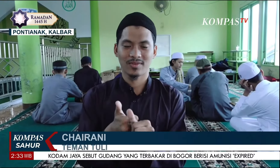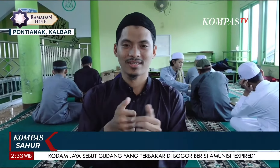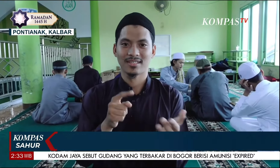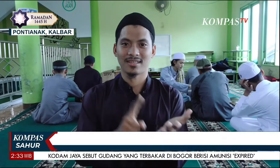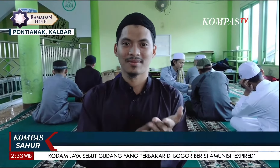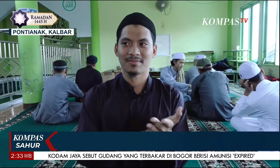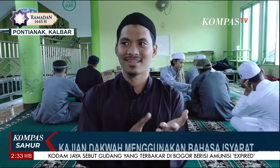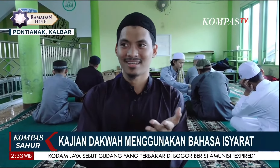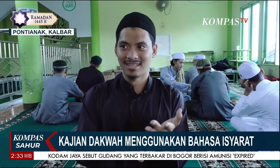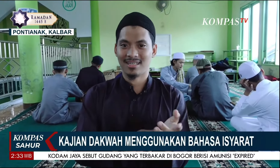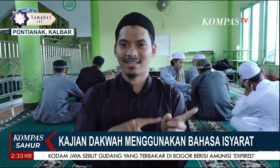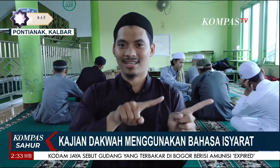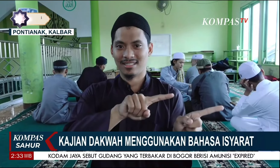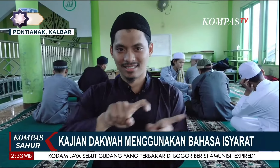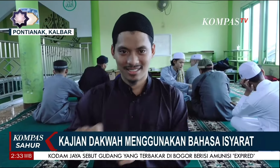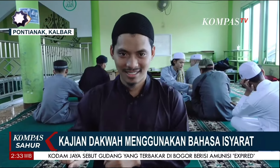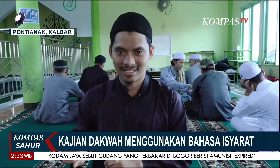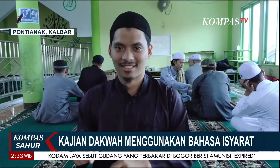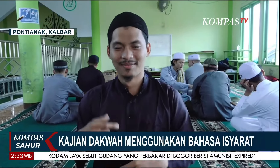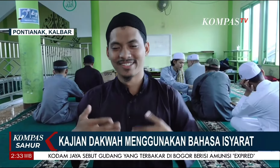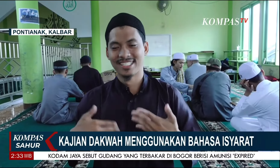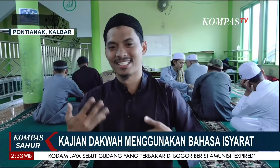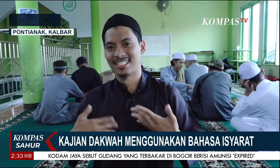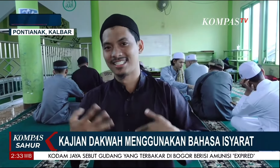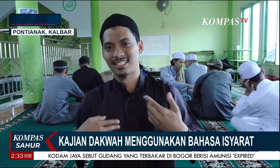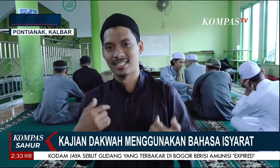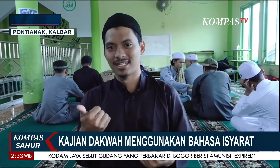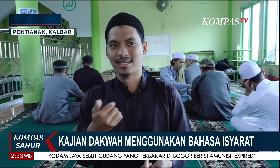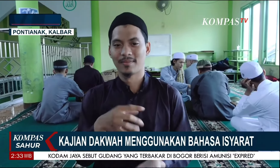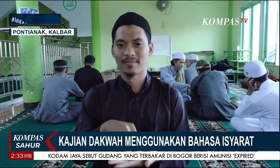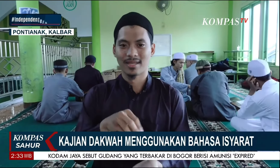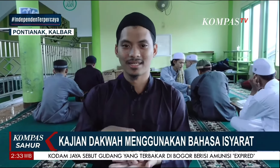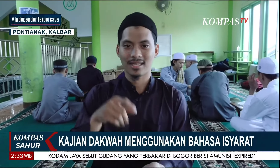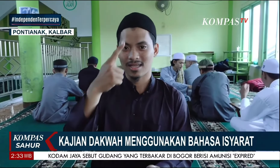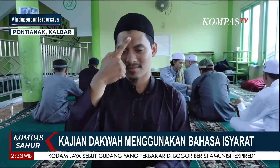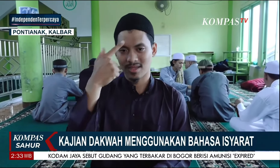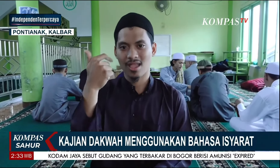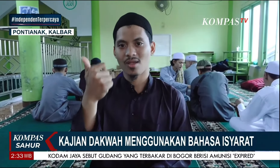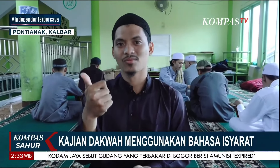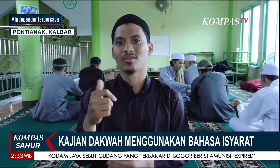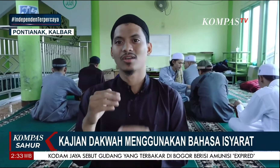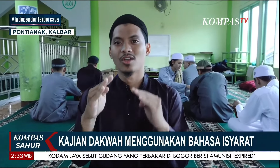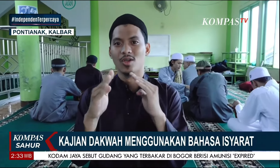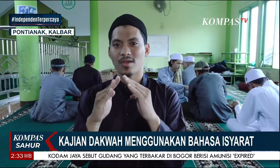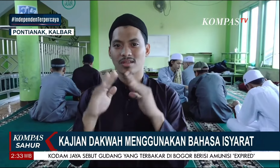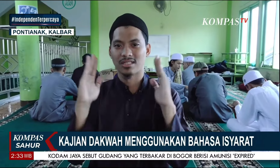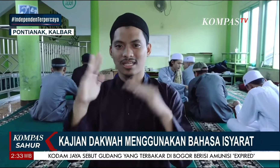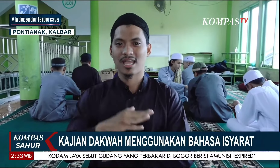lainnya dan alhamdulillah saya juga mengajak nih teman-teman tuli lainnya ee ikut dalam kegiatan ini dan alhamdulillah Mereka banyak senang